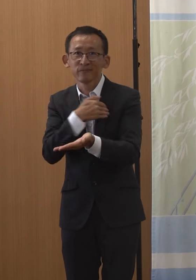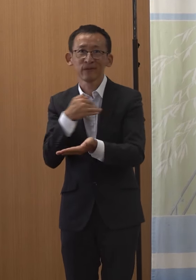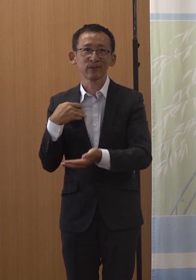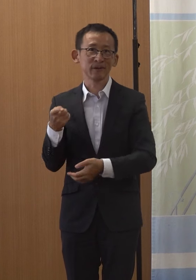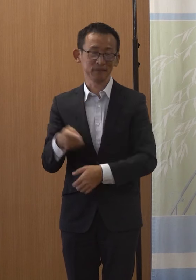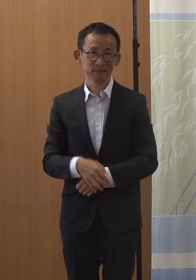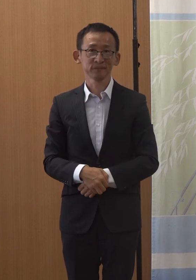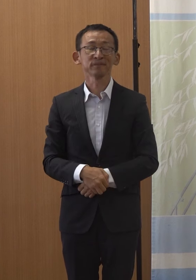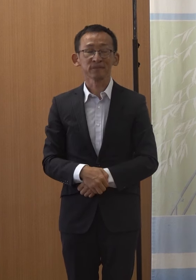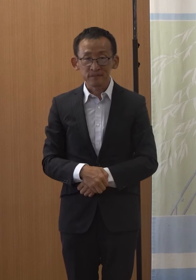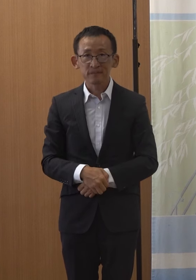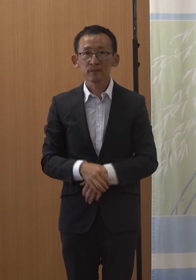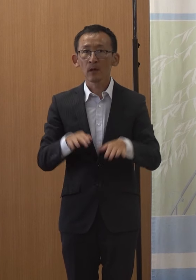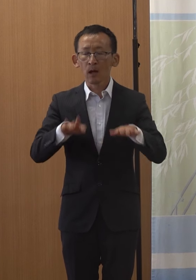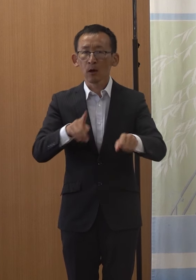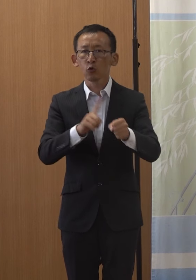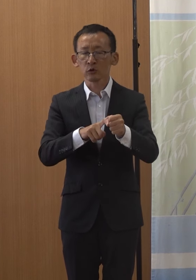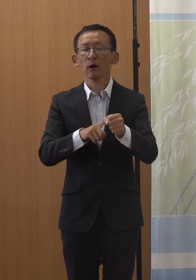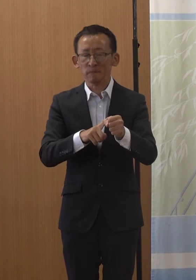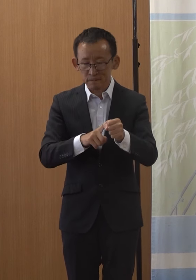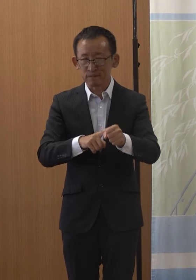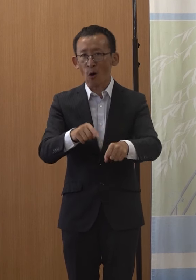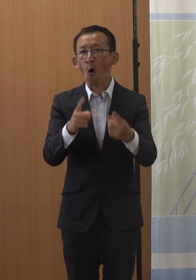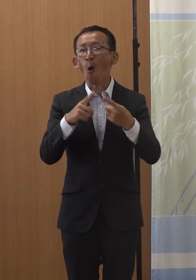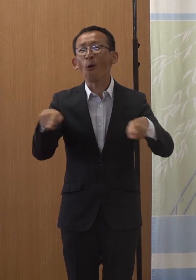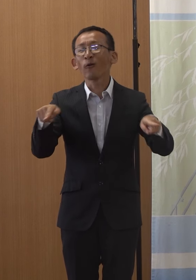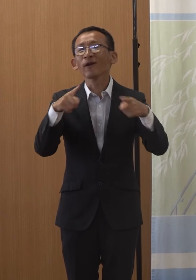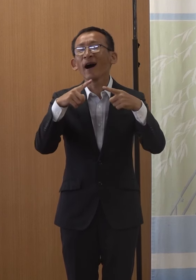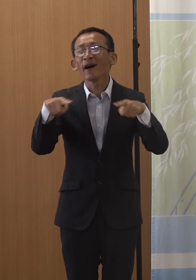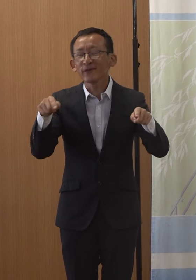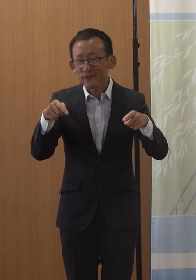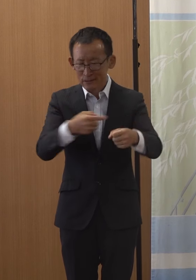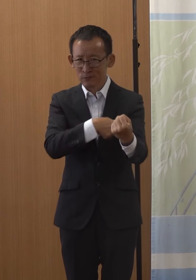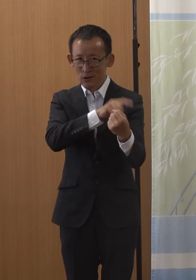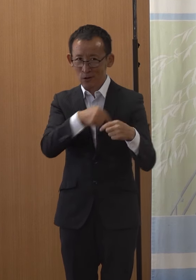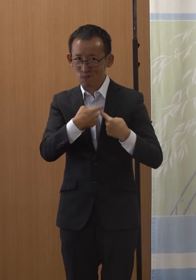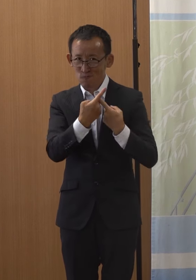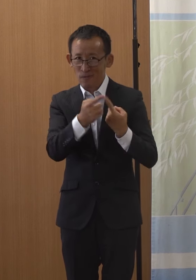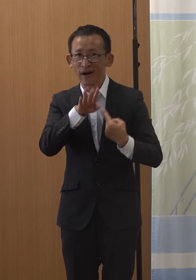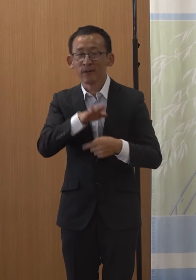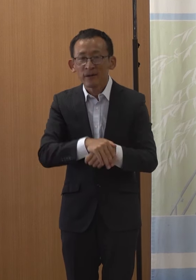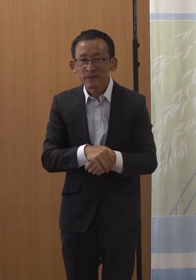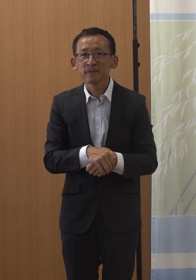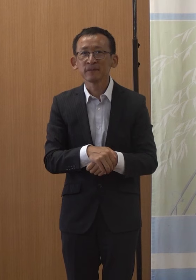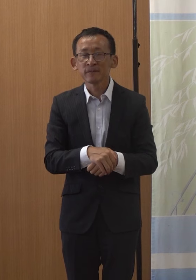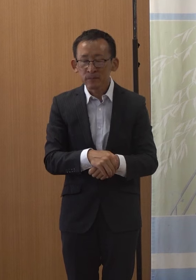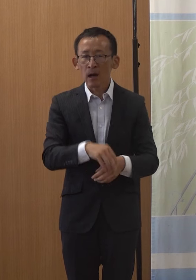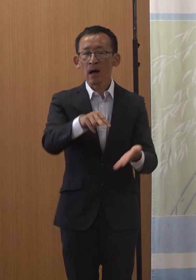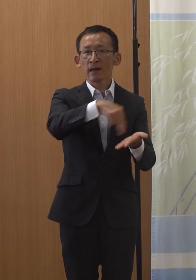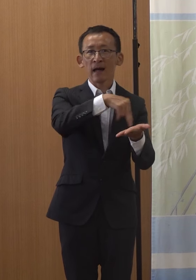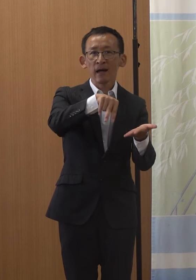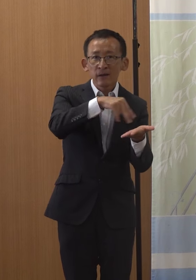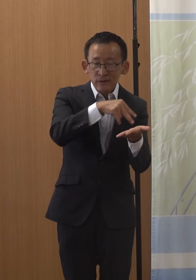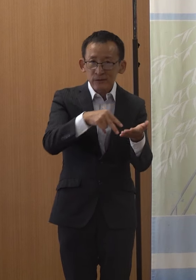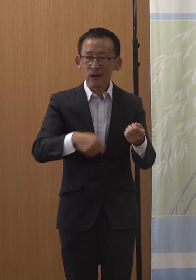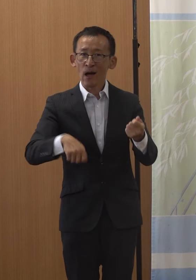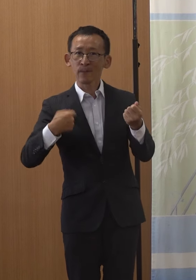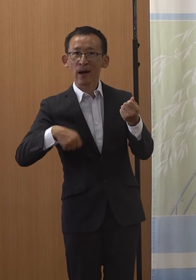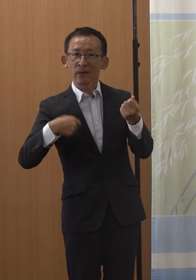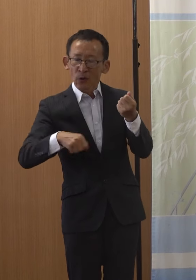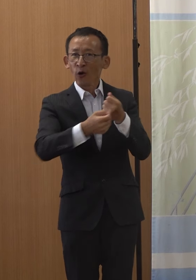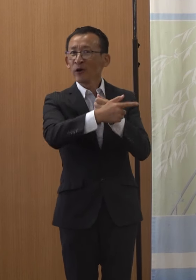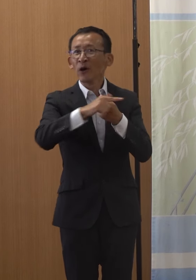今年は特に音楽に力を注いでおり、メインステージではダンスやバンド演奏、DJ といった多彩